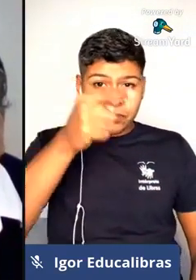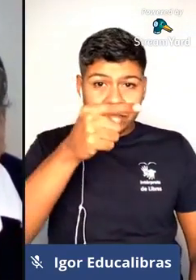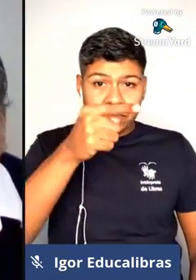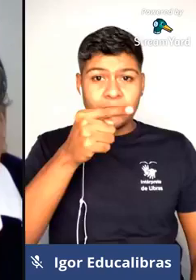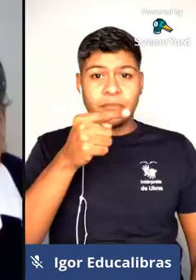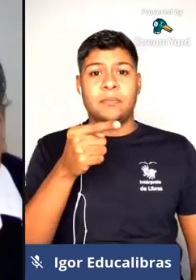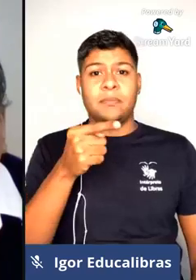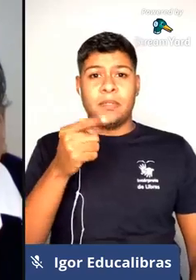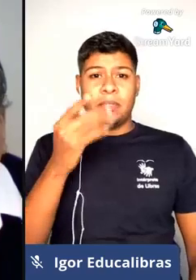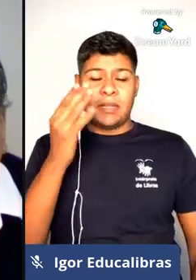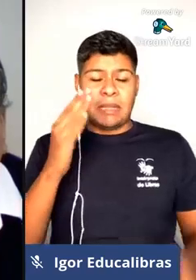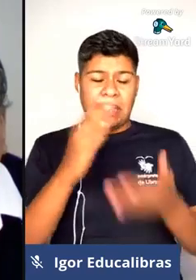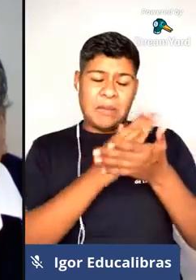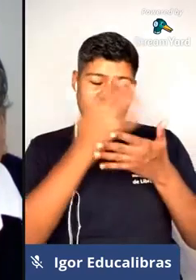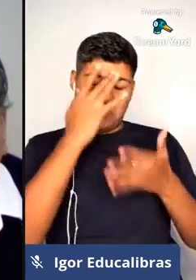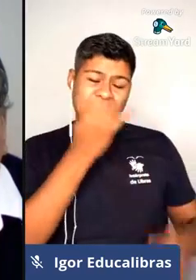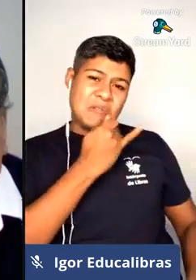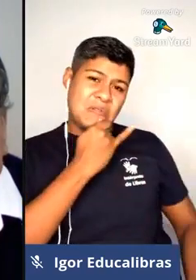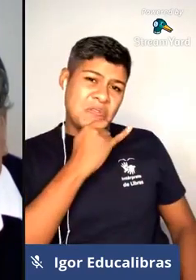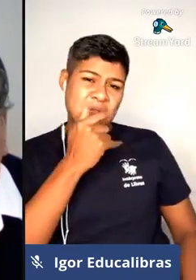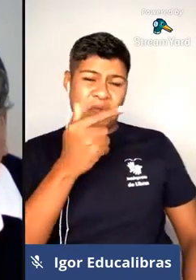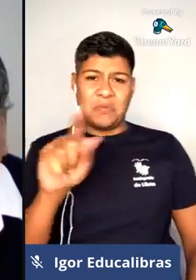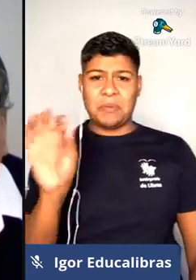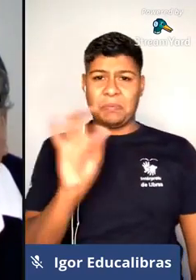vai ficar triste em outra.